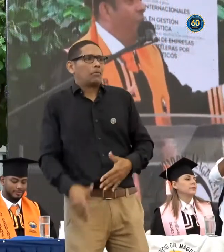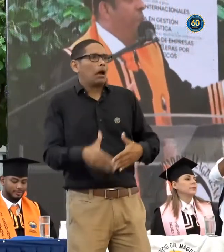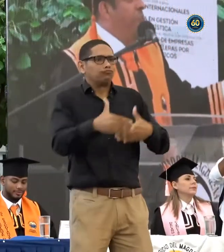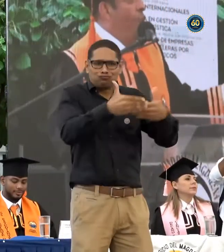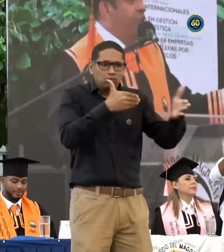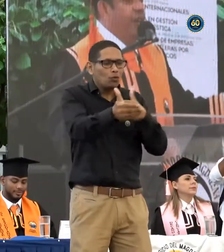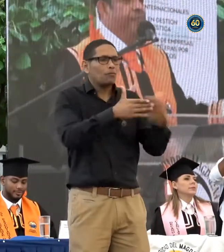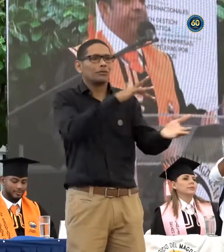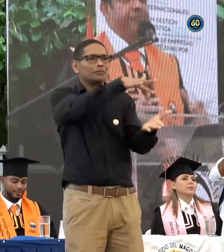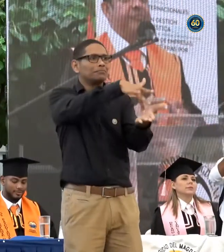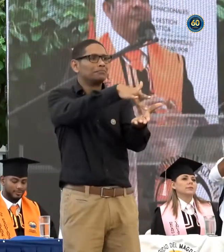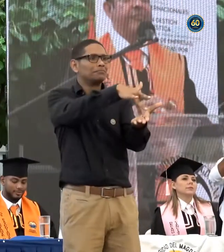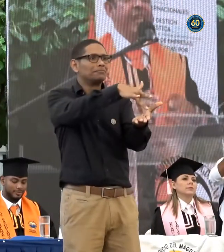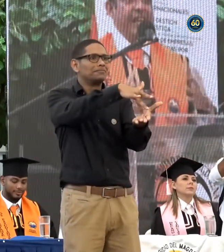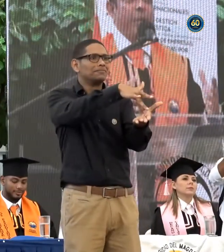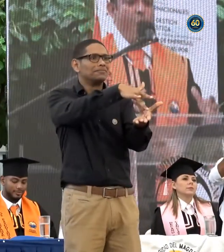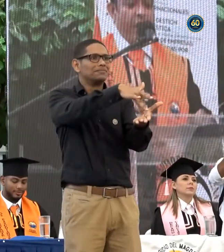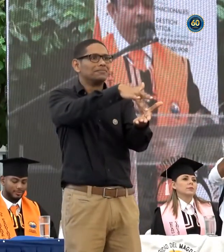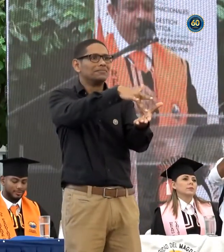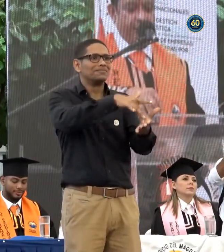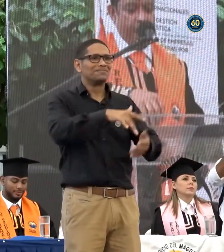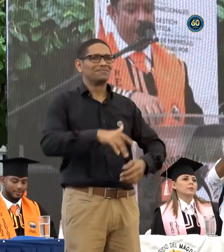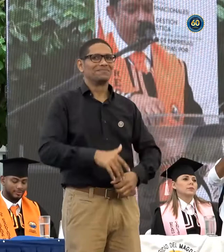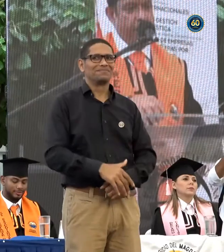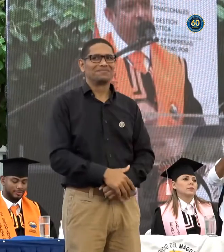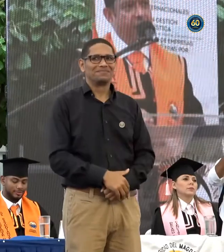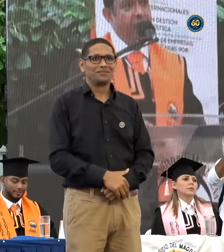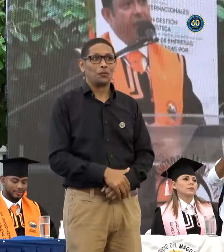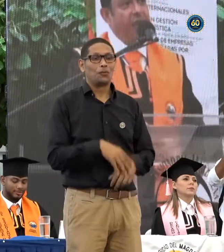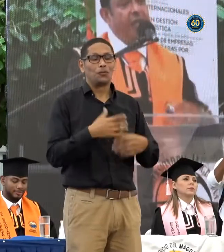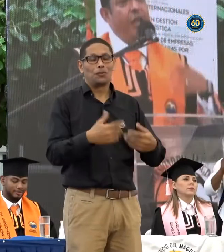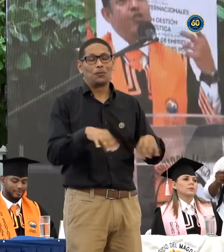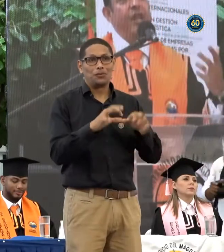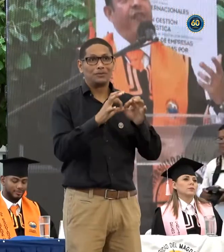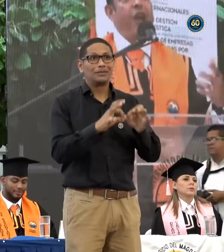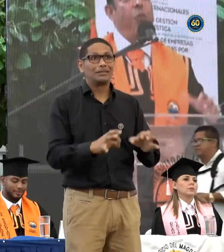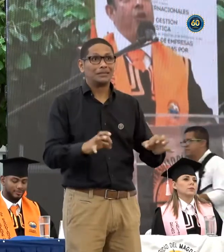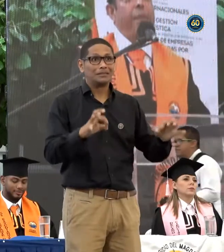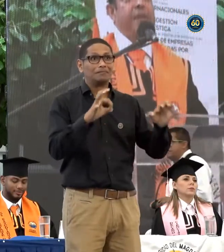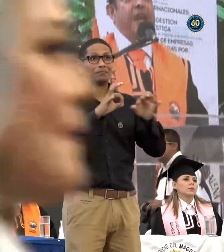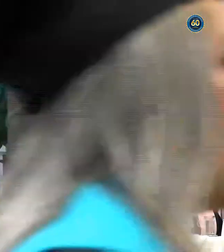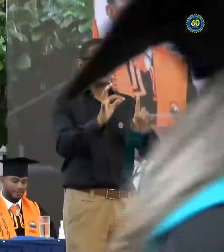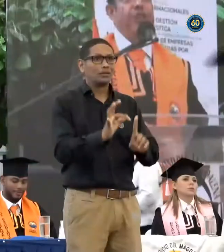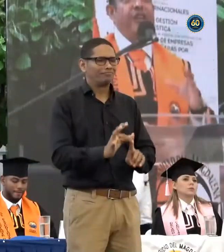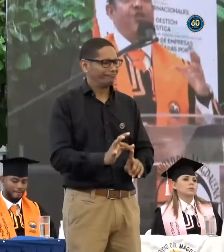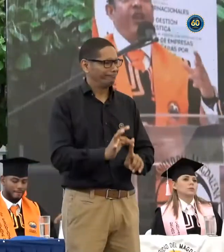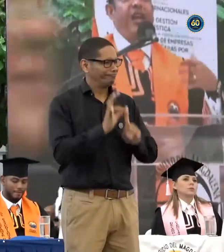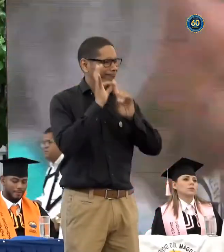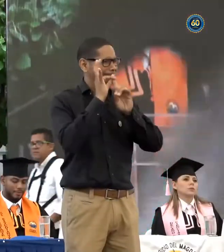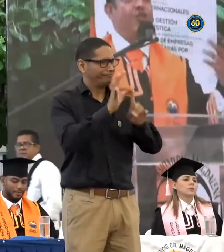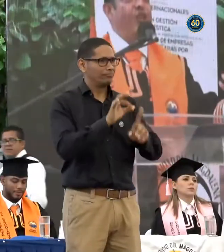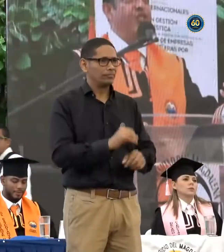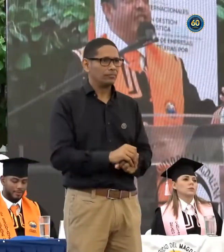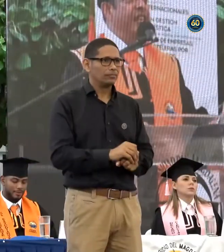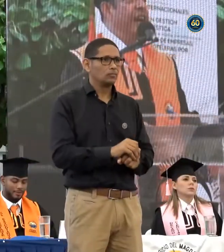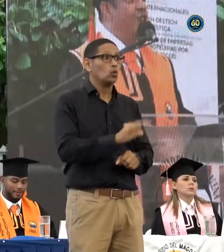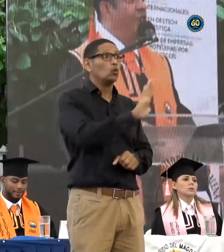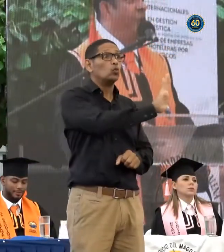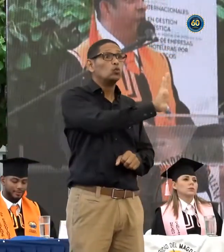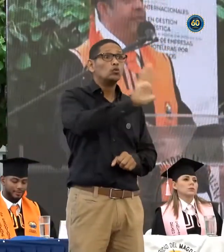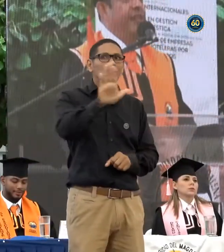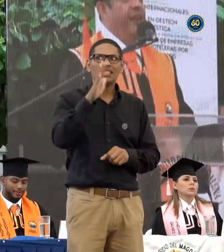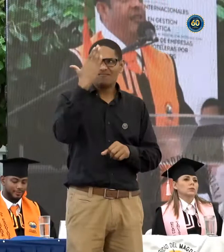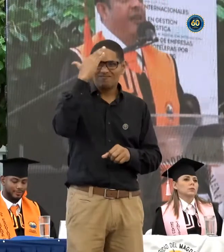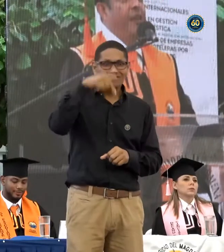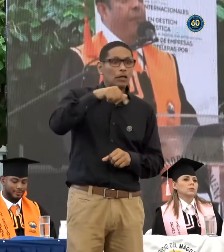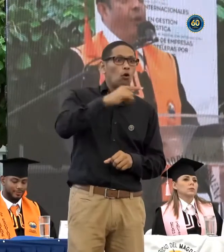importa estamos aquí y tiene un significado muy especial Porque ustedes son la generación de los 60 años de la universidad pero